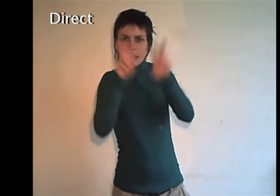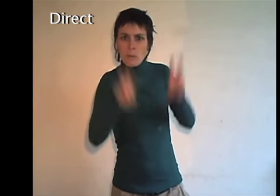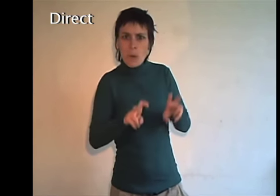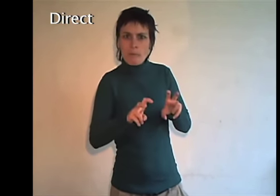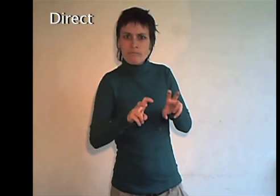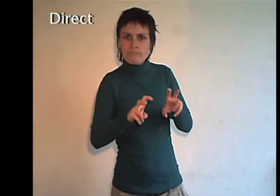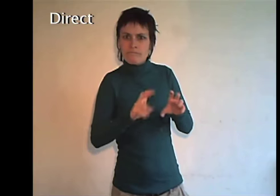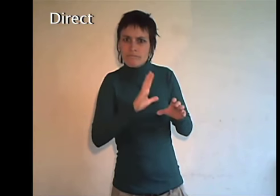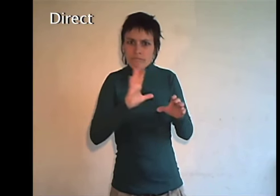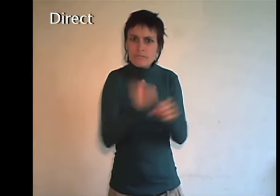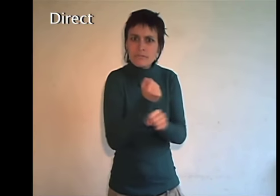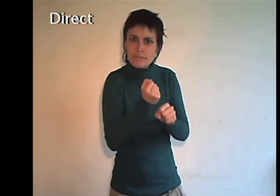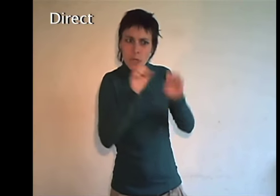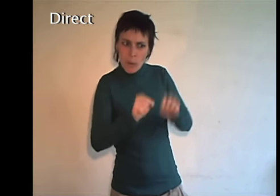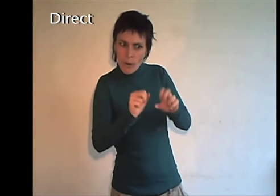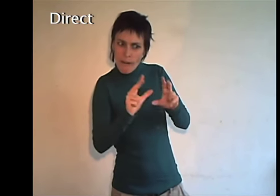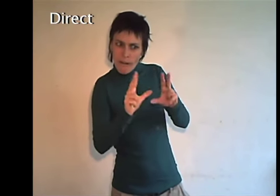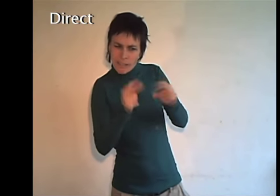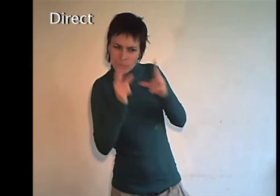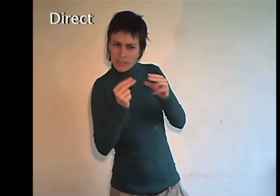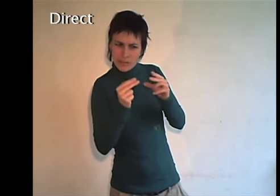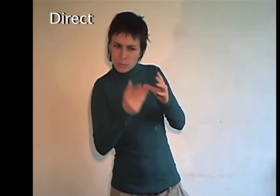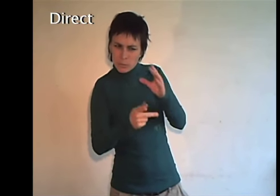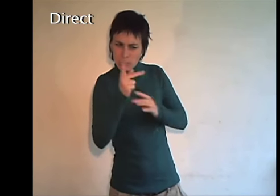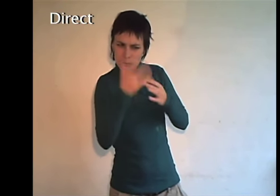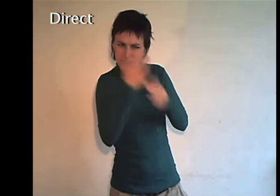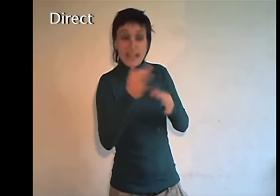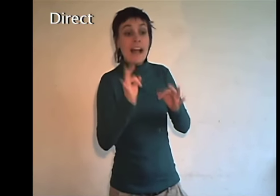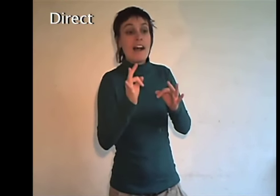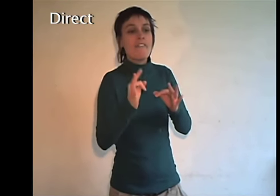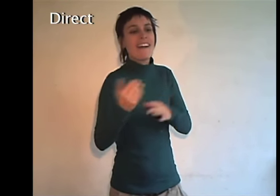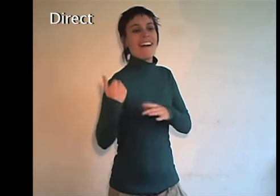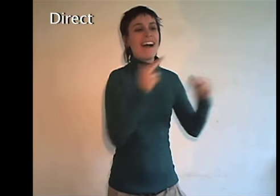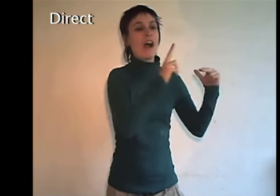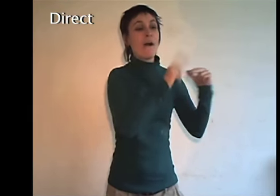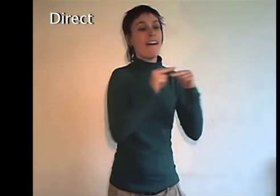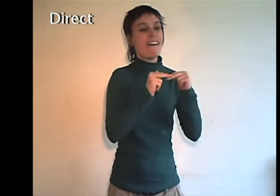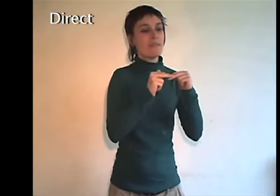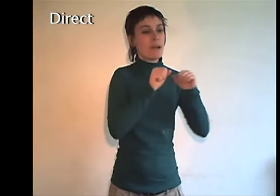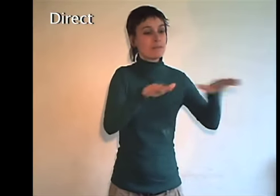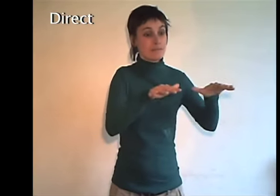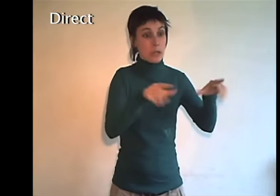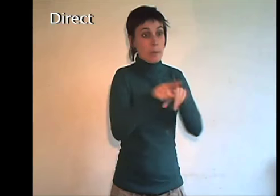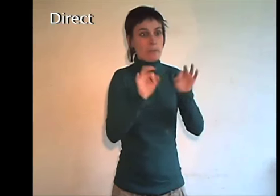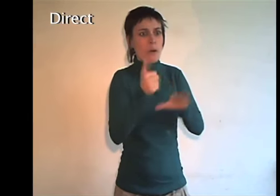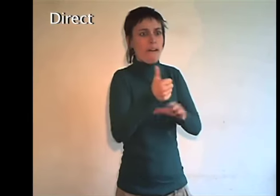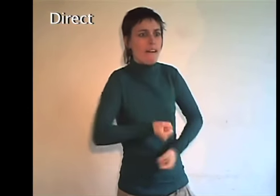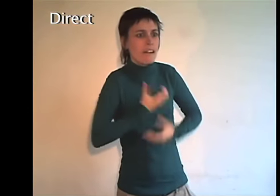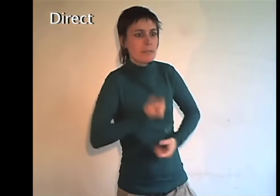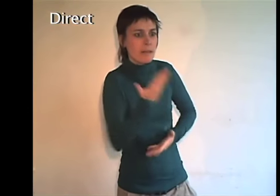exemple, qu'il y a un sourd qui venait d'obtenir un diplôme. Est-ce que vous pouvez commencer à réagir, nous raconter ce que vous